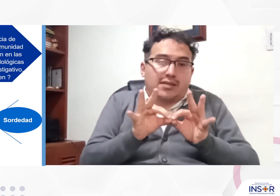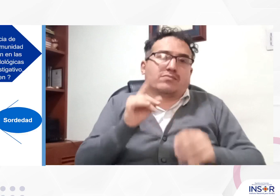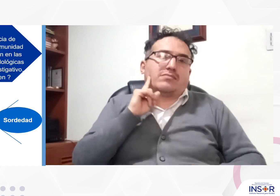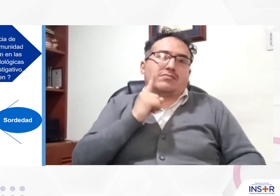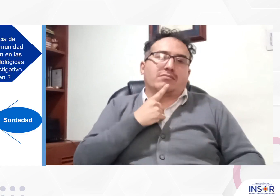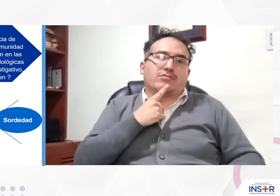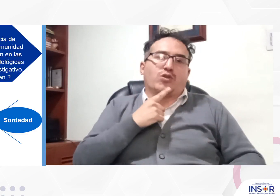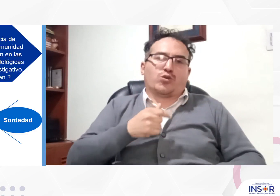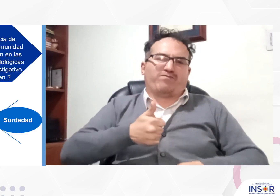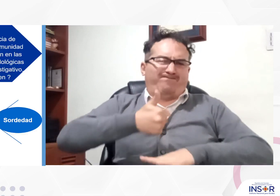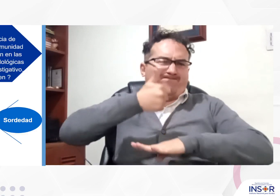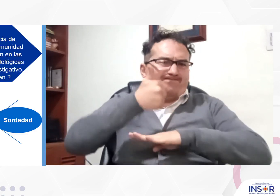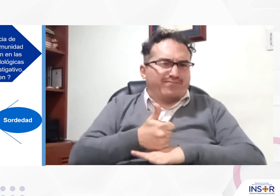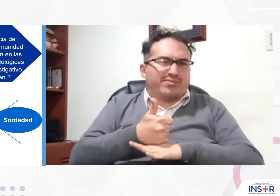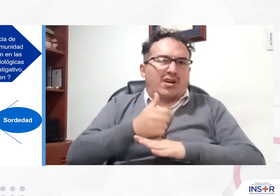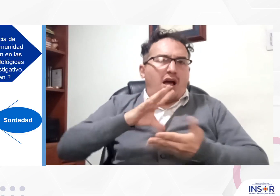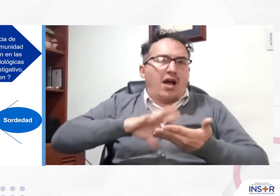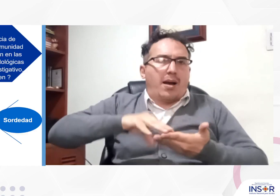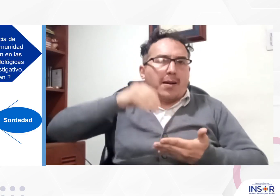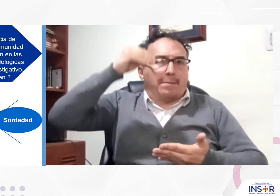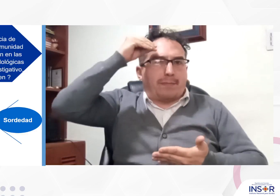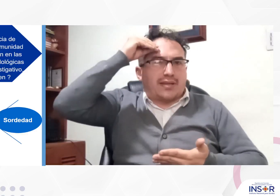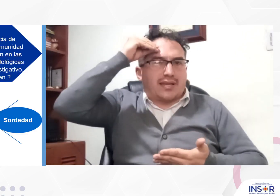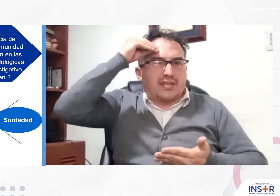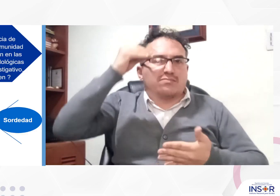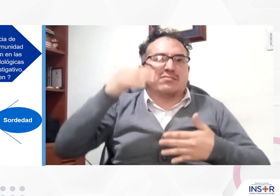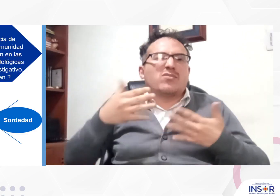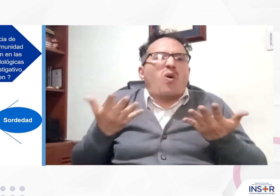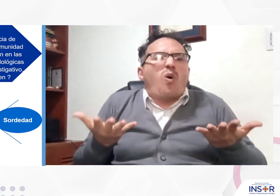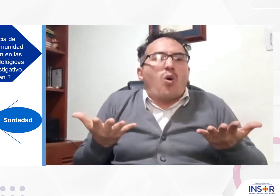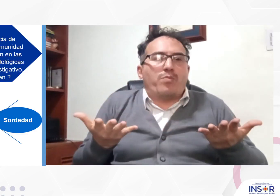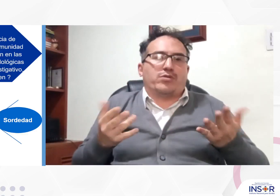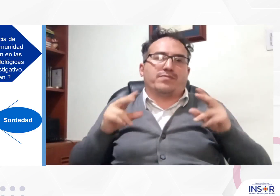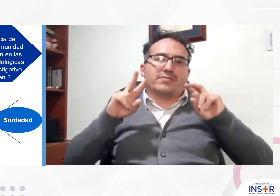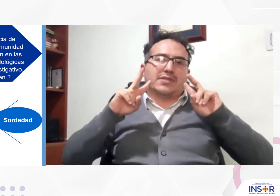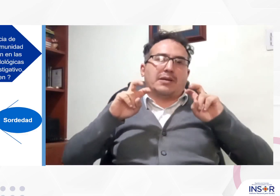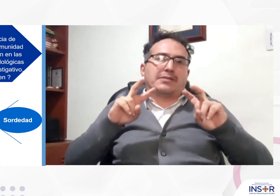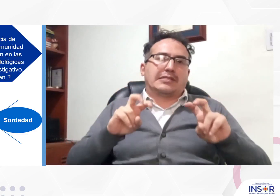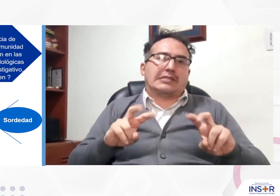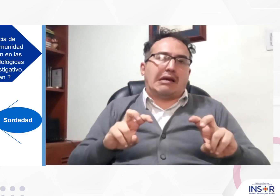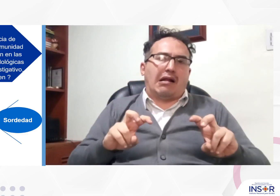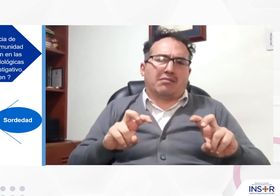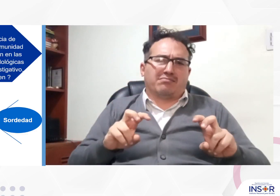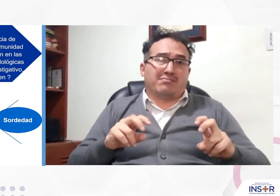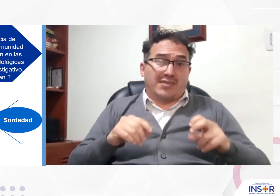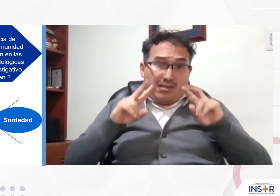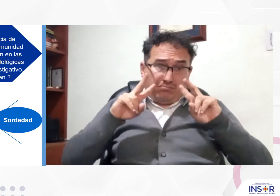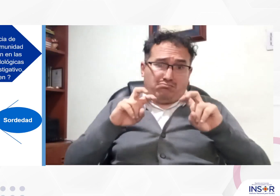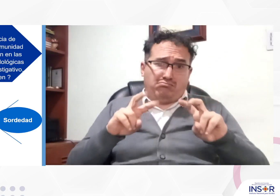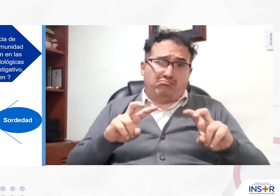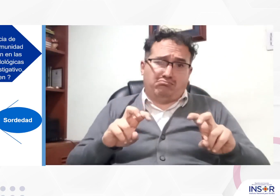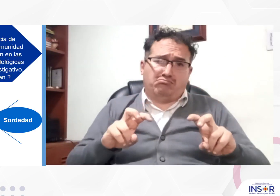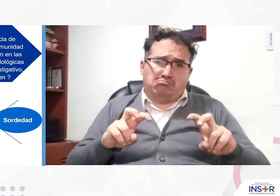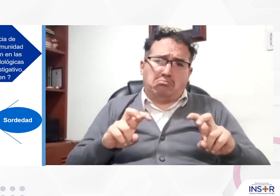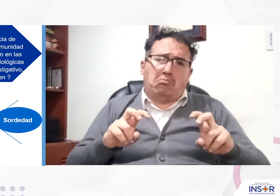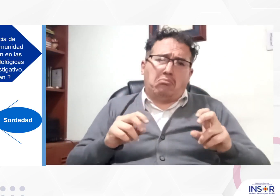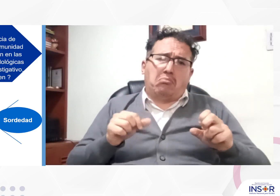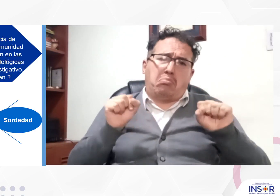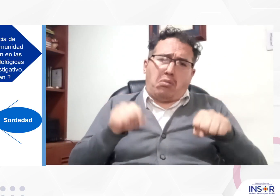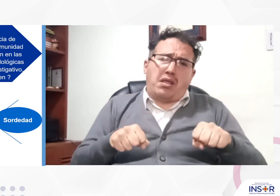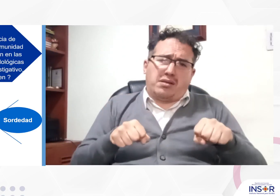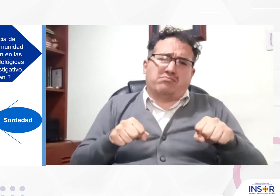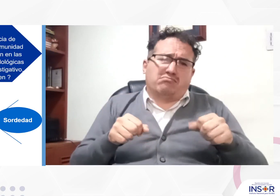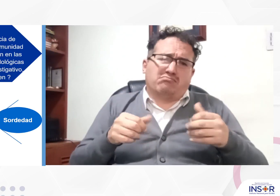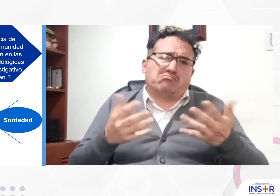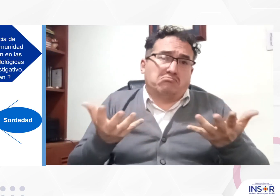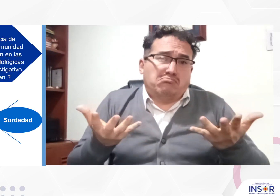algunos casos desafortunados. Entonces, quien dirige su investigación tiene que aprender primero cómo se investiga.